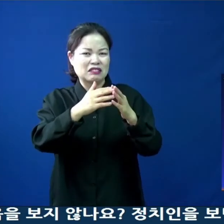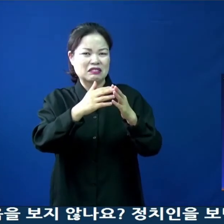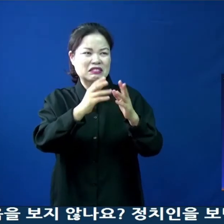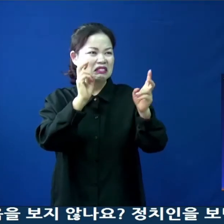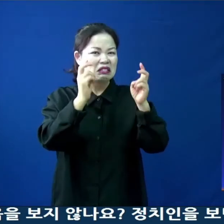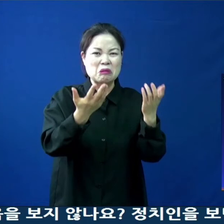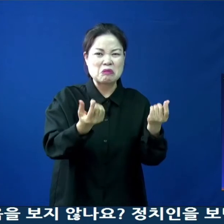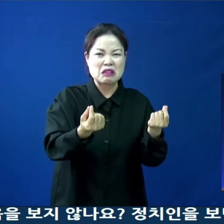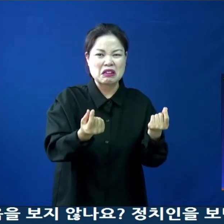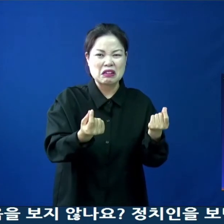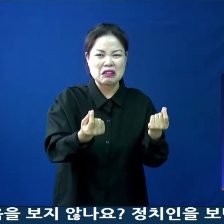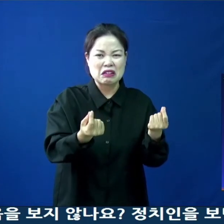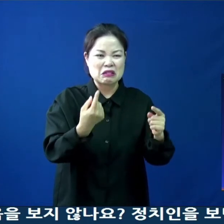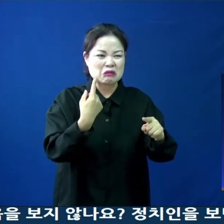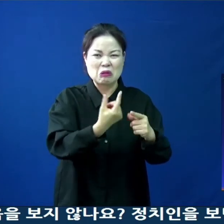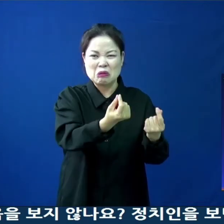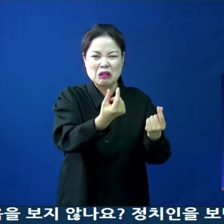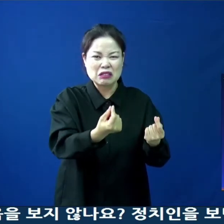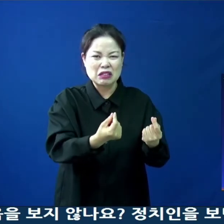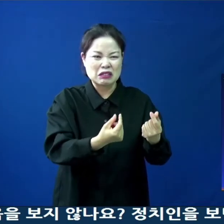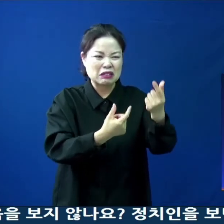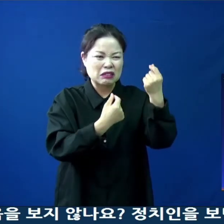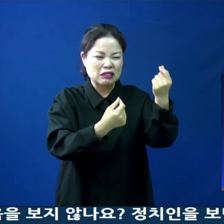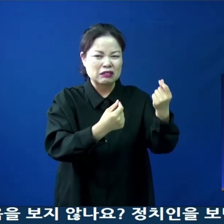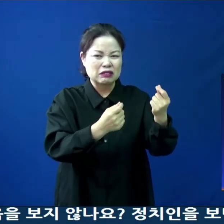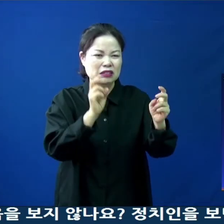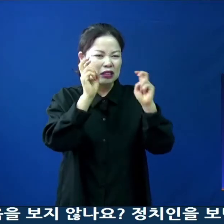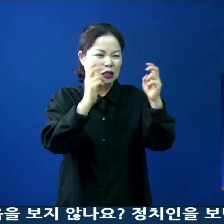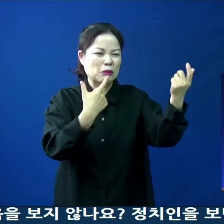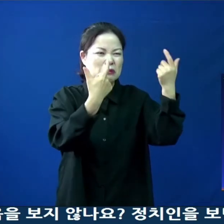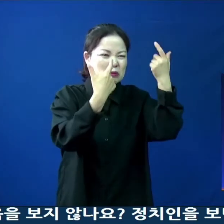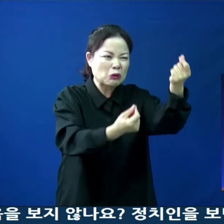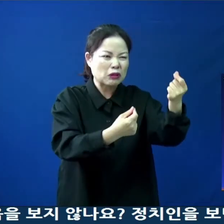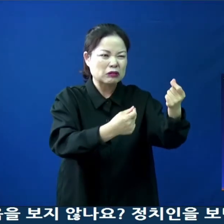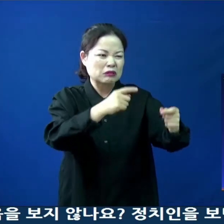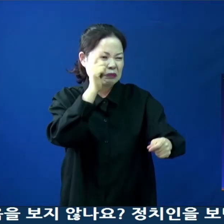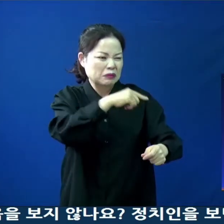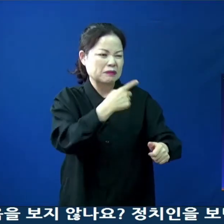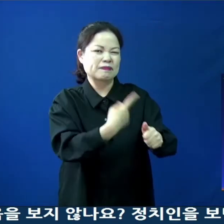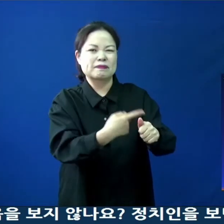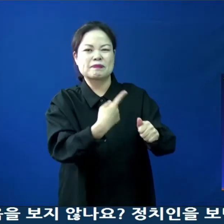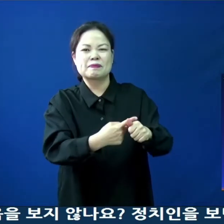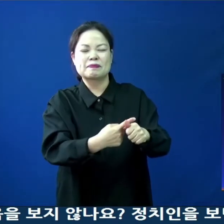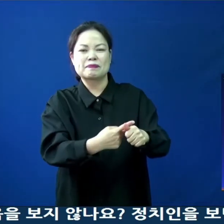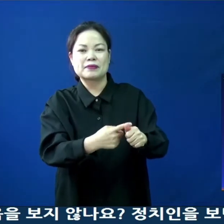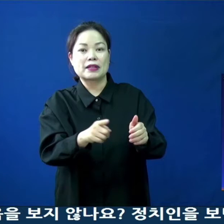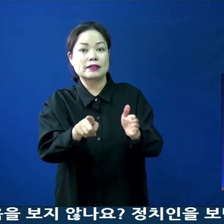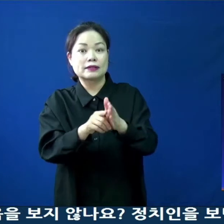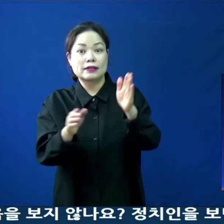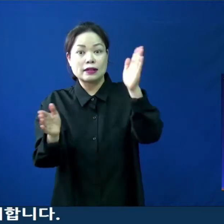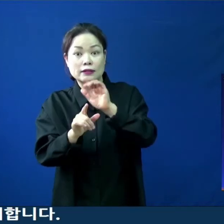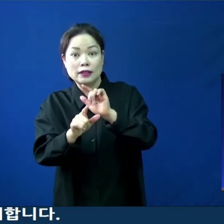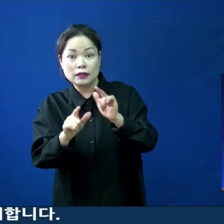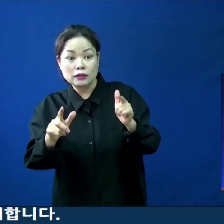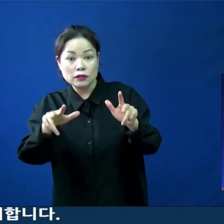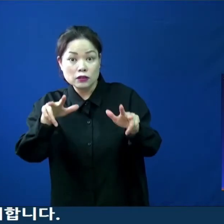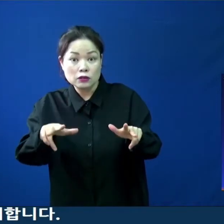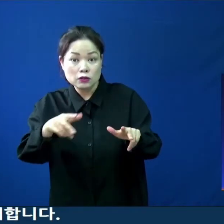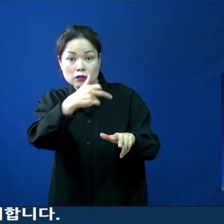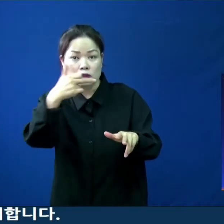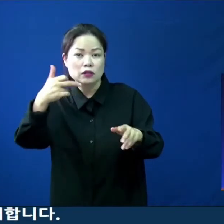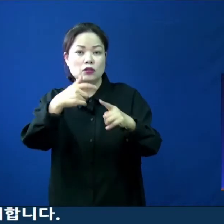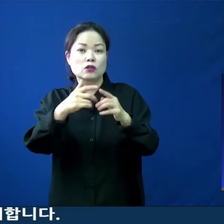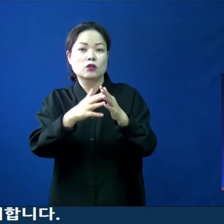기업이야. 대형교회에 대해서 유독 비판을 많이 하고 정죄하던 신학생들이 지금